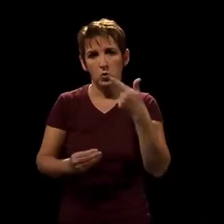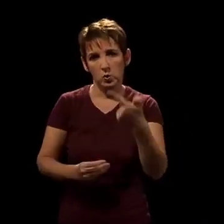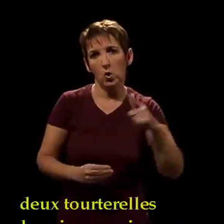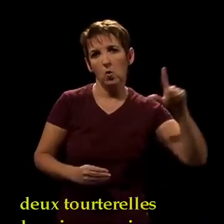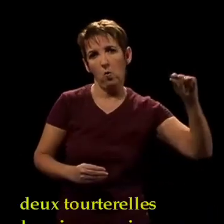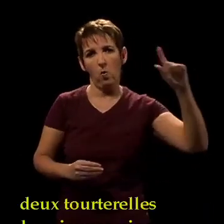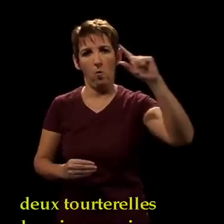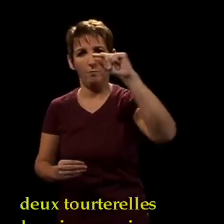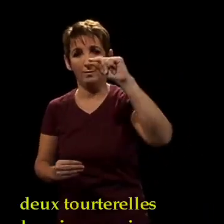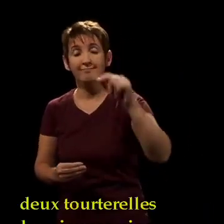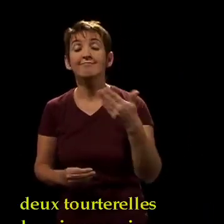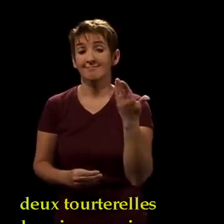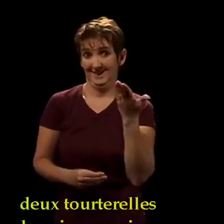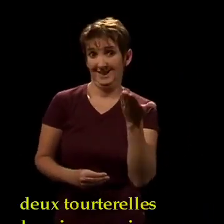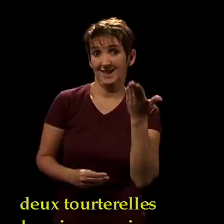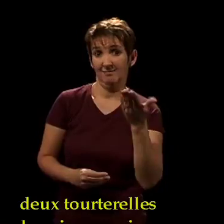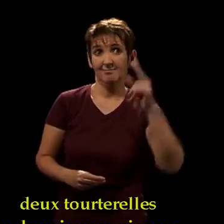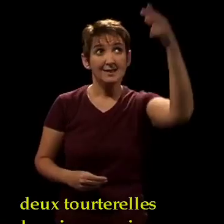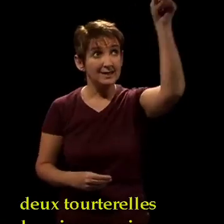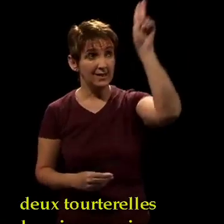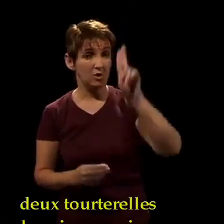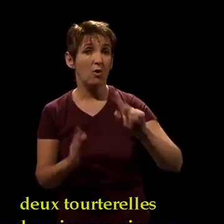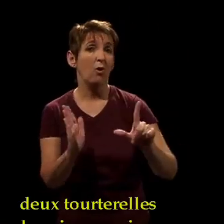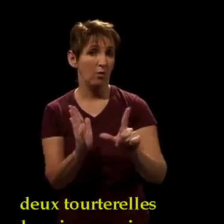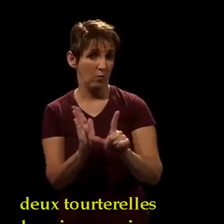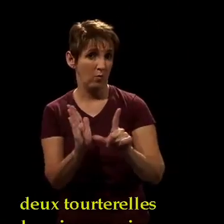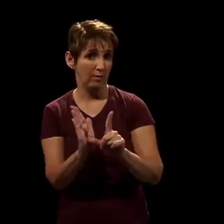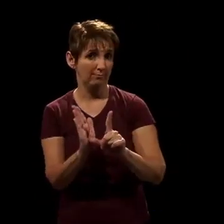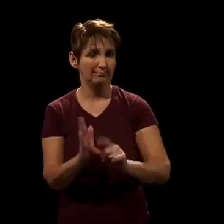2 tourterelles ou 2 jeunes pigeons.